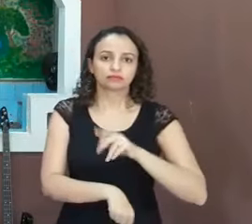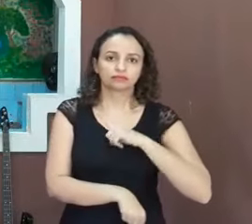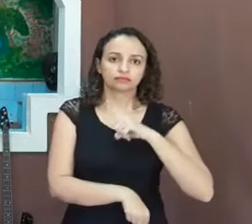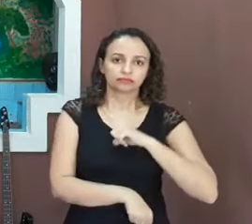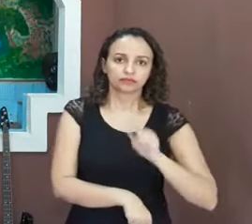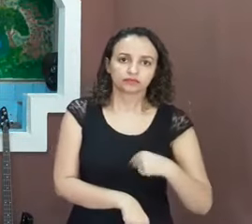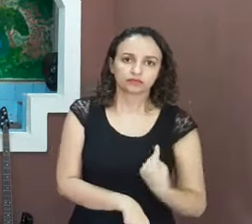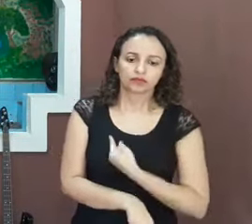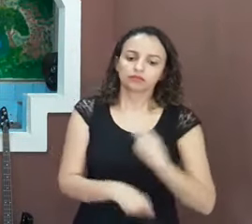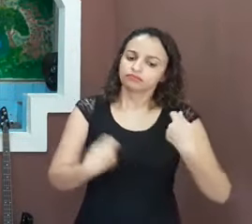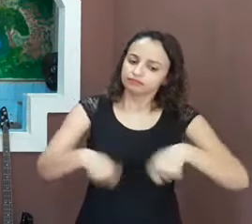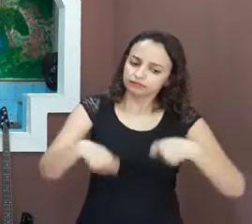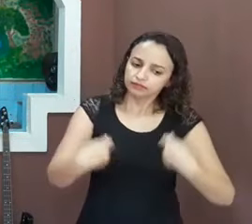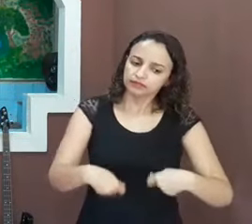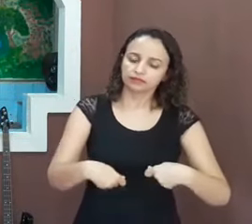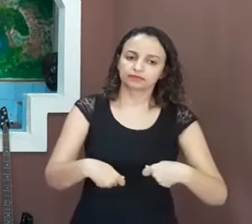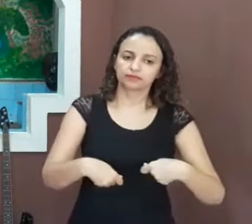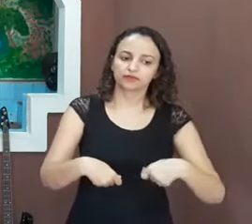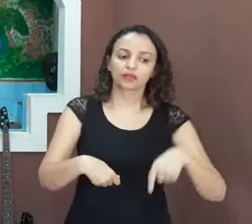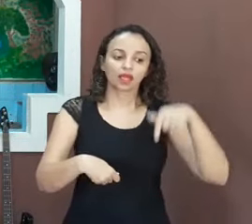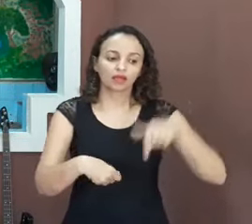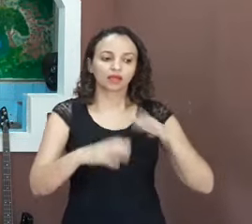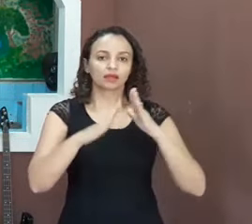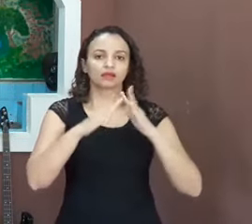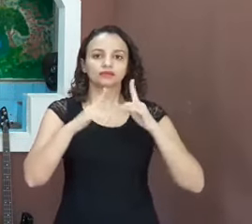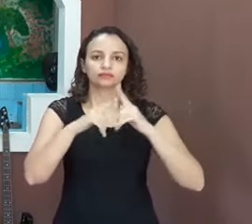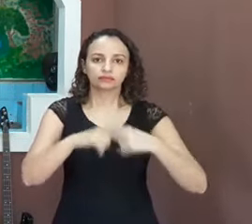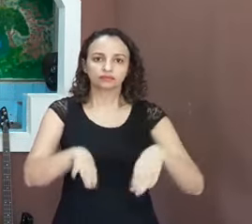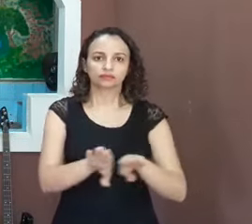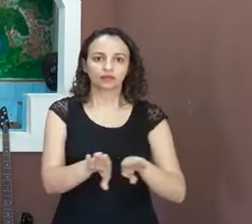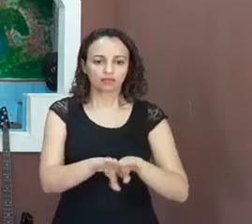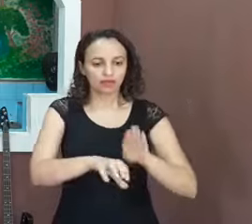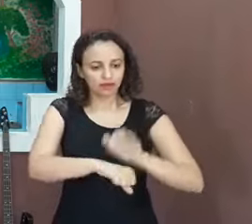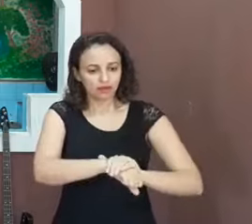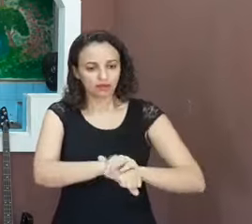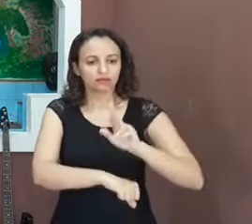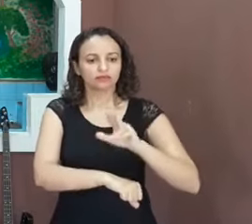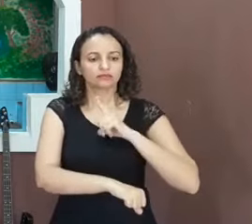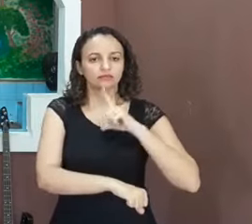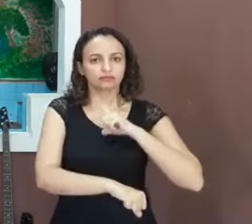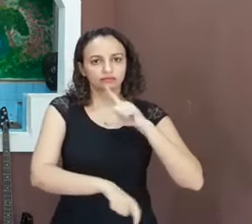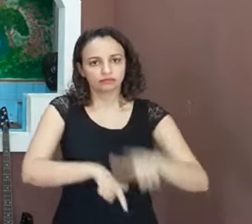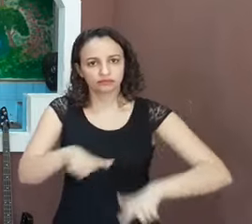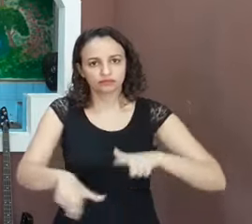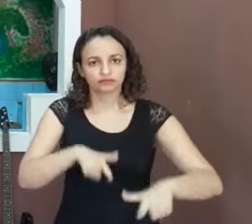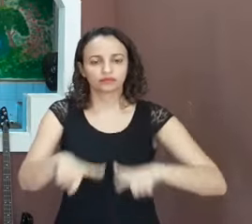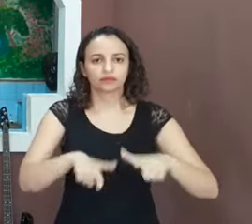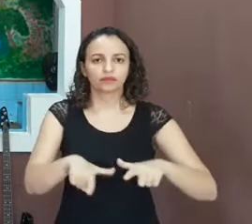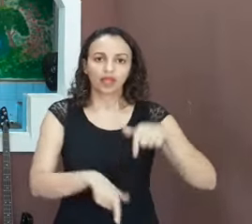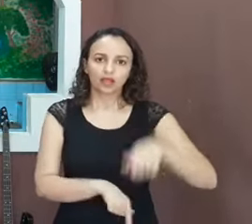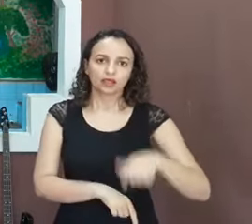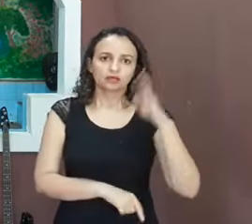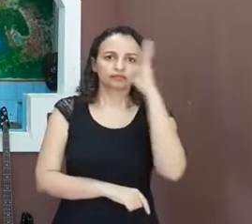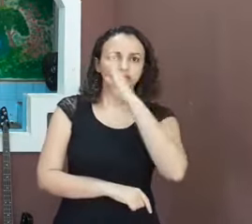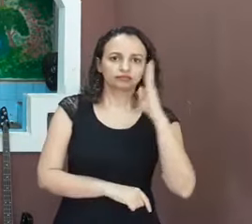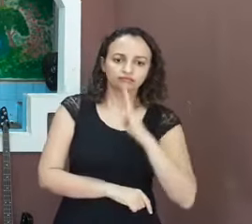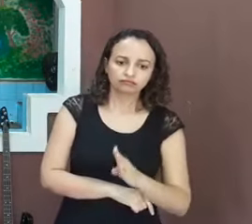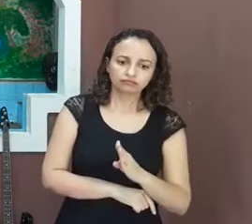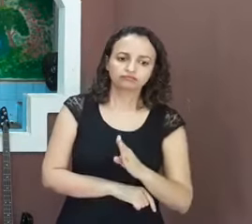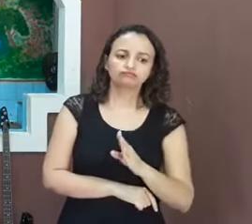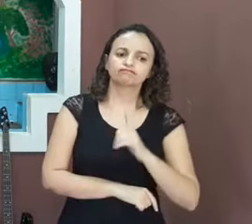Nós como cristãos, nós como igreja, nós temos responsabilidades no trabalho. Vimos que o Brasil está passando uma